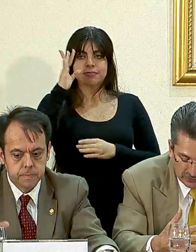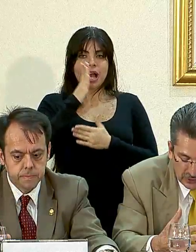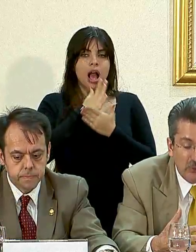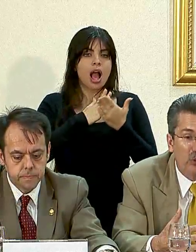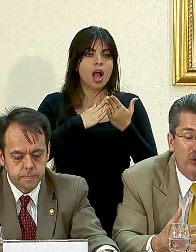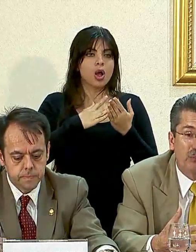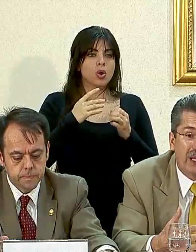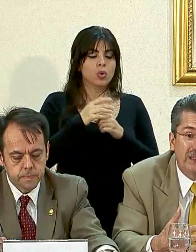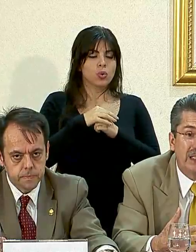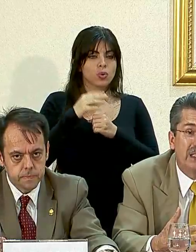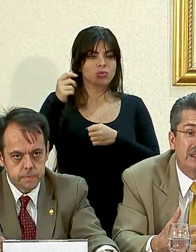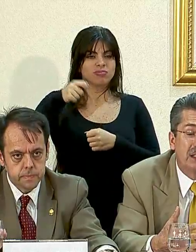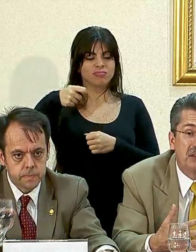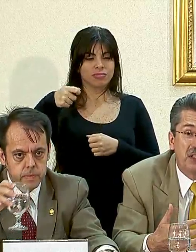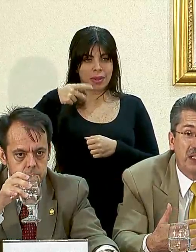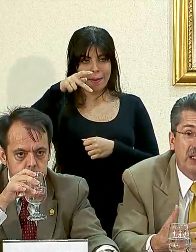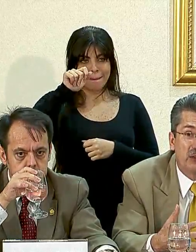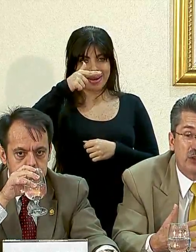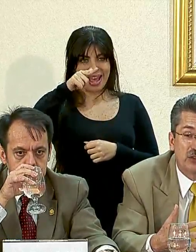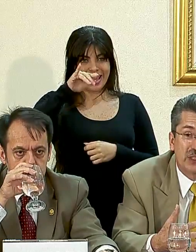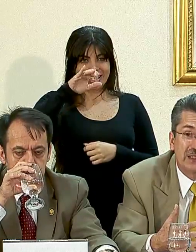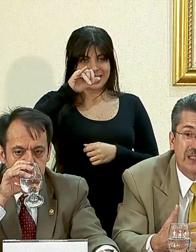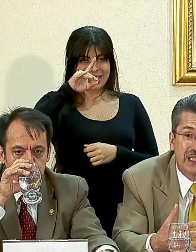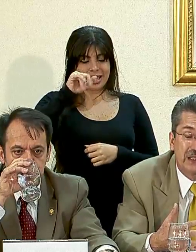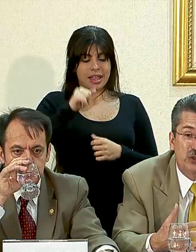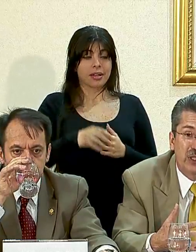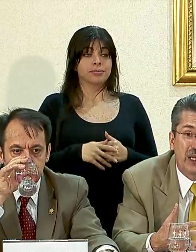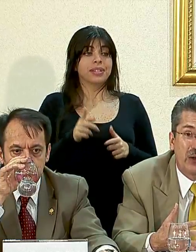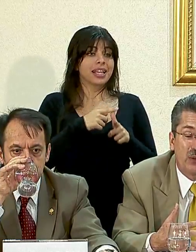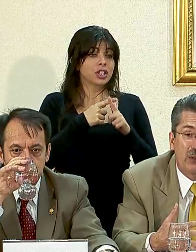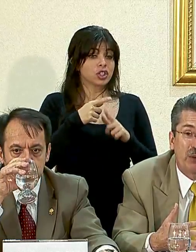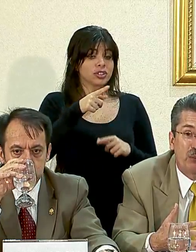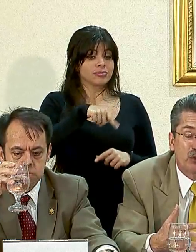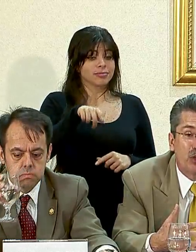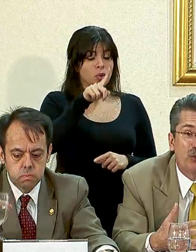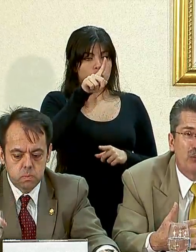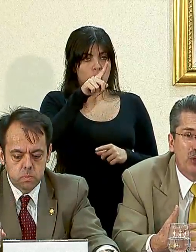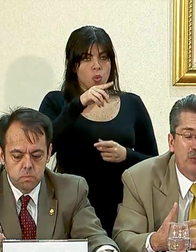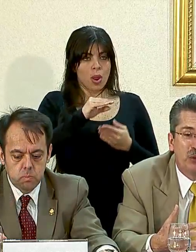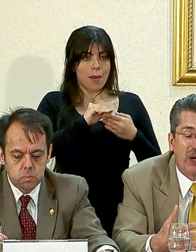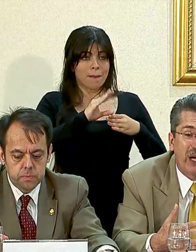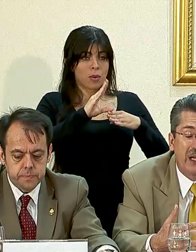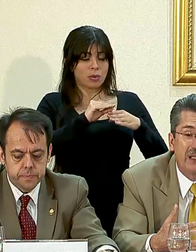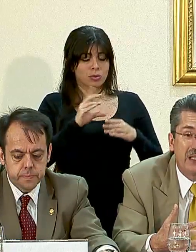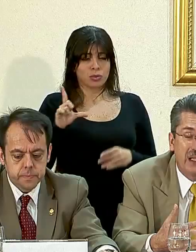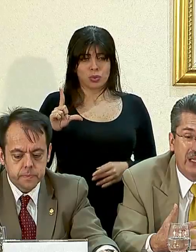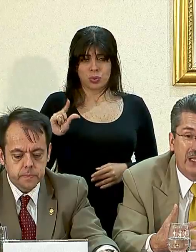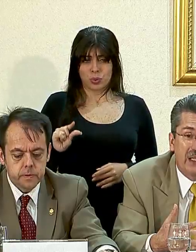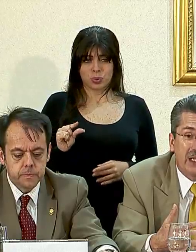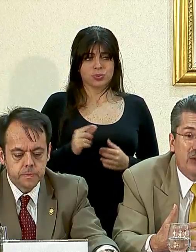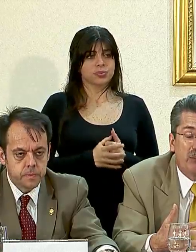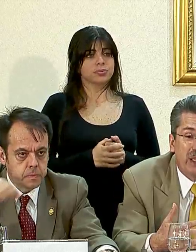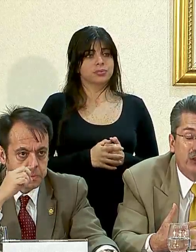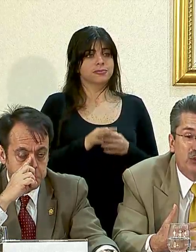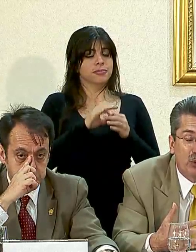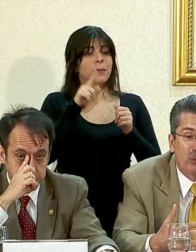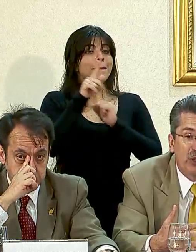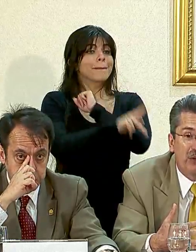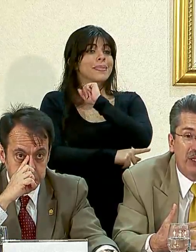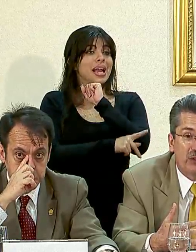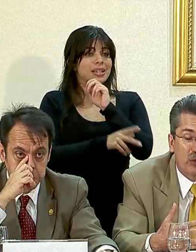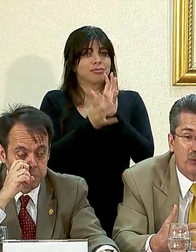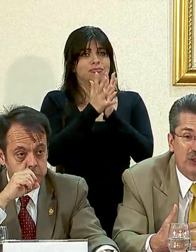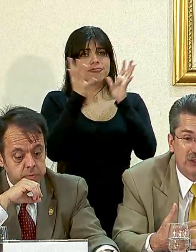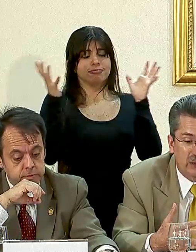tipo de residuos, de plaguicidas. Y entonces es una proporción muy, muy baja en un país muy,